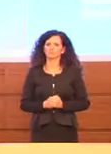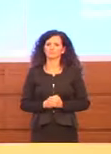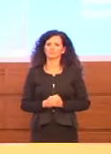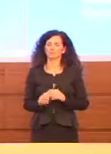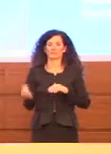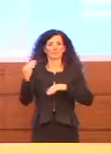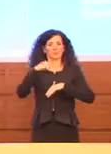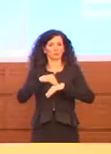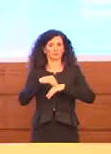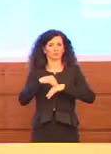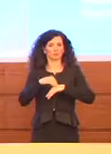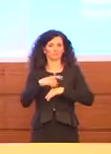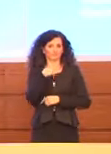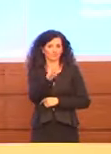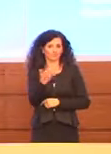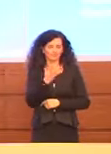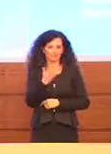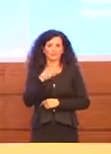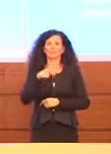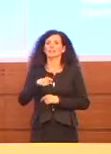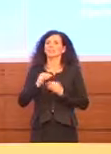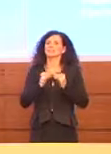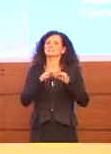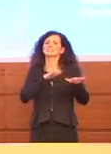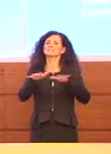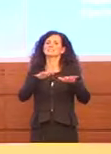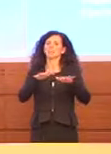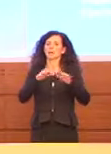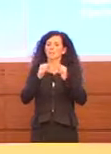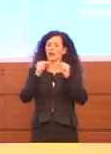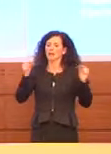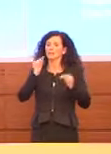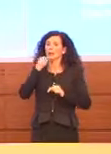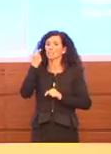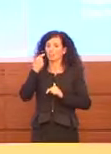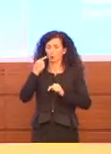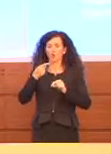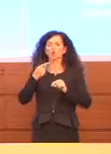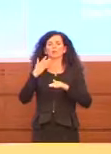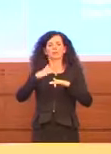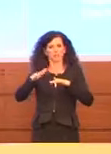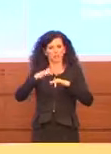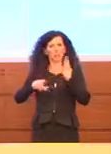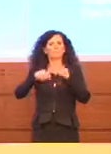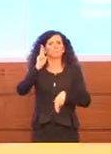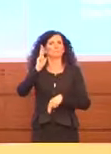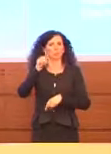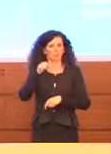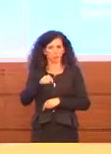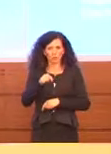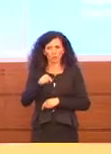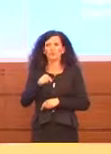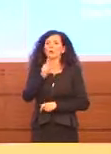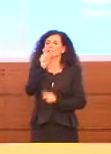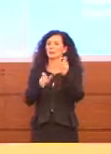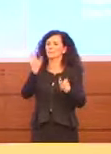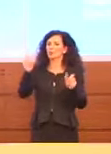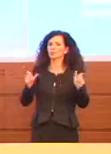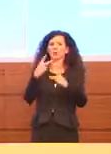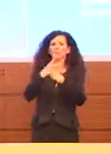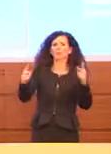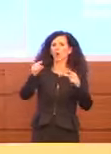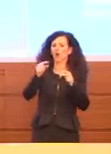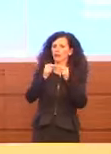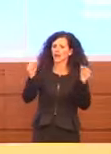il sistema sta facendo più tamponi come sapete testare le persone è il